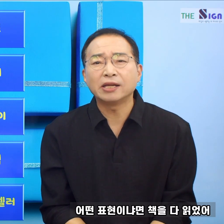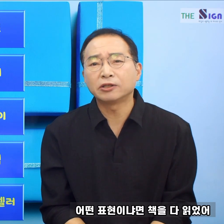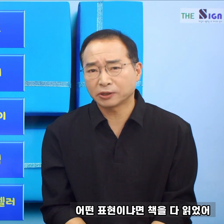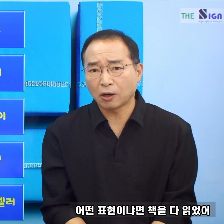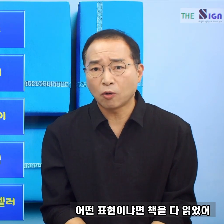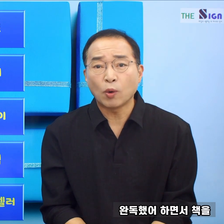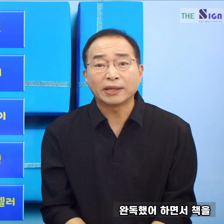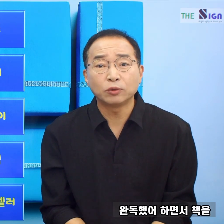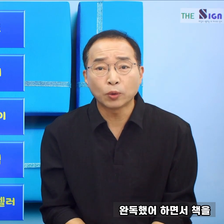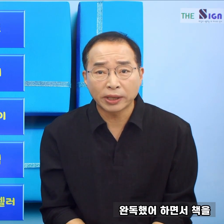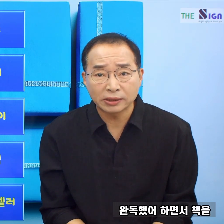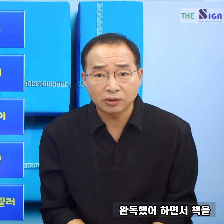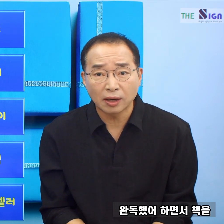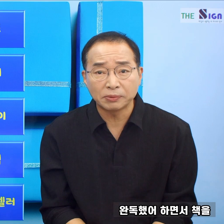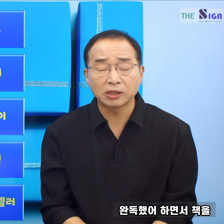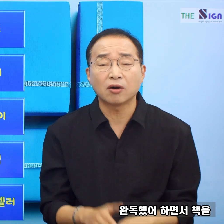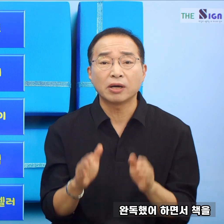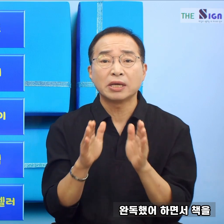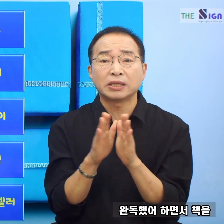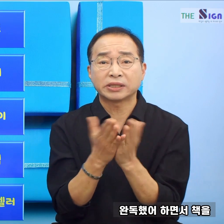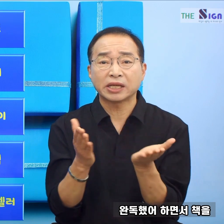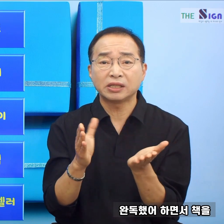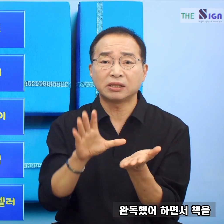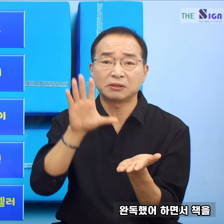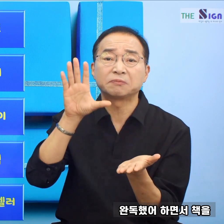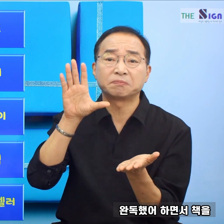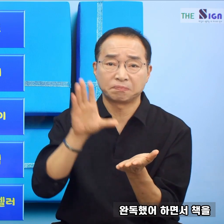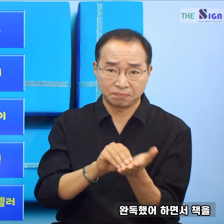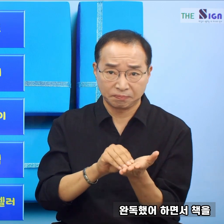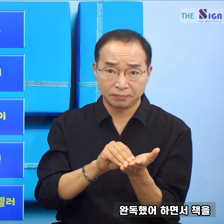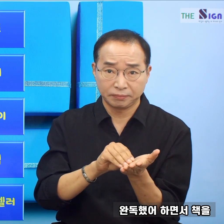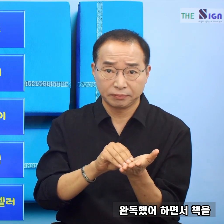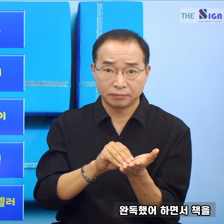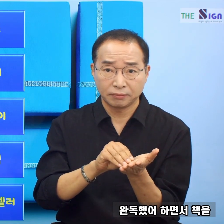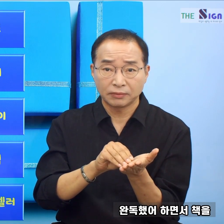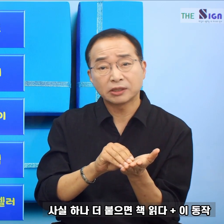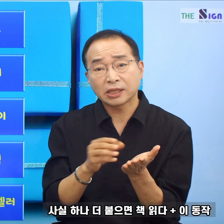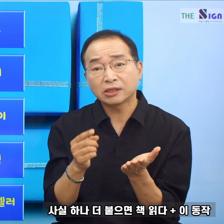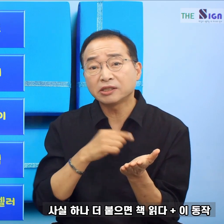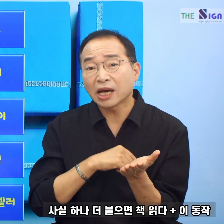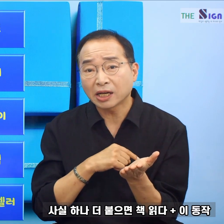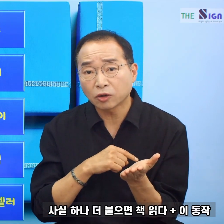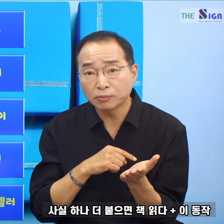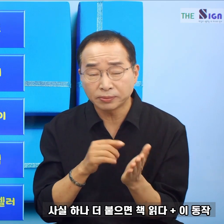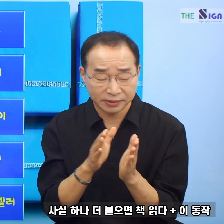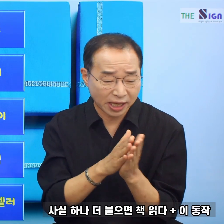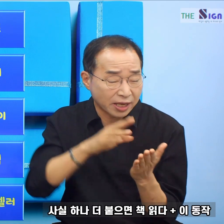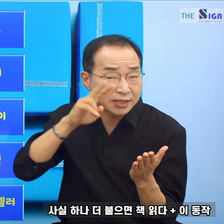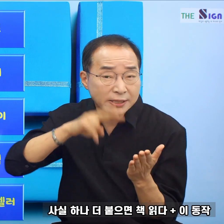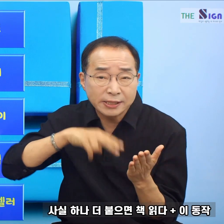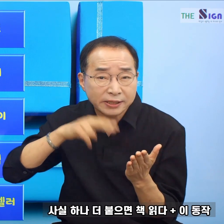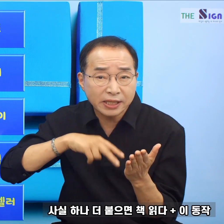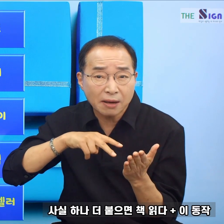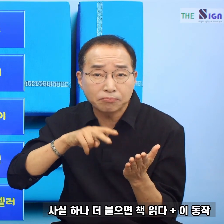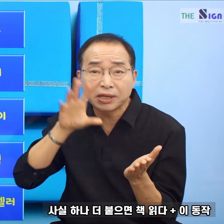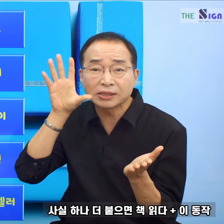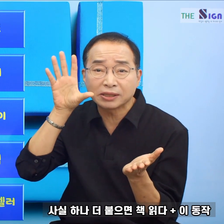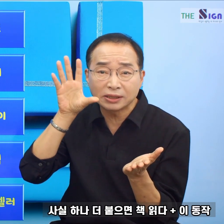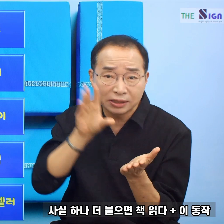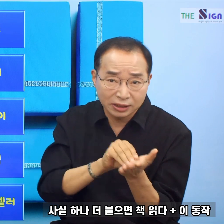읽었어, 완독했어 하면서 책을 이제 사실 이제 하나 더 붙으면 책 읽다 플러스